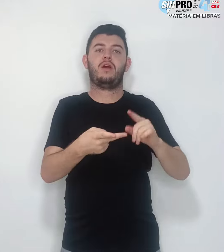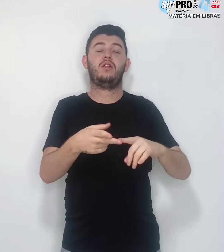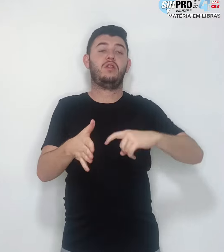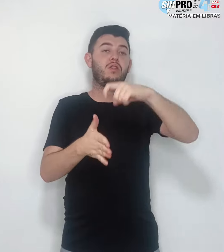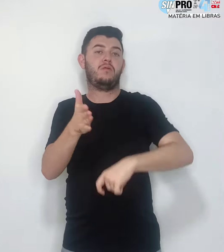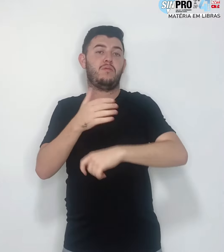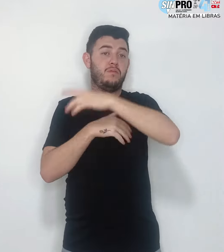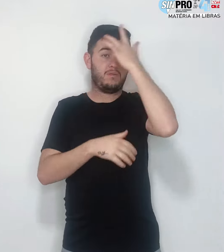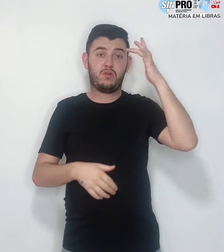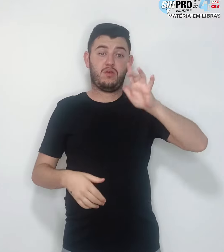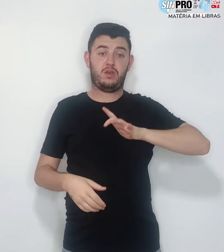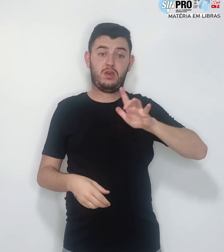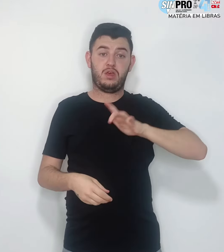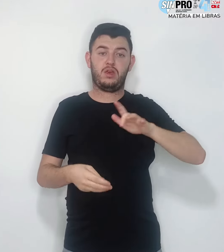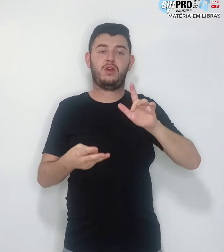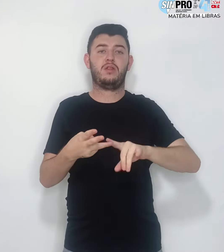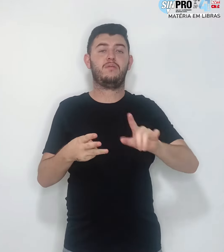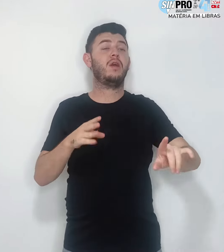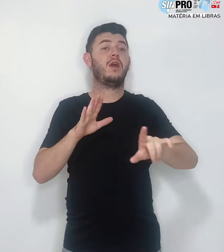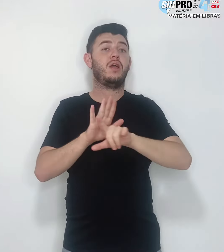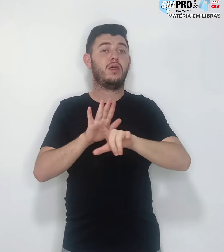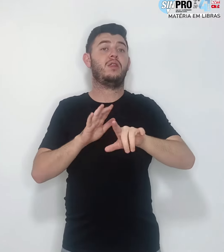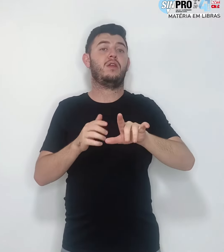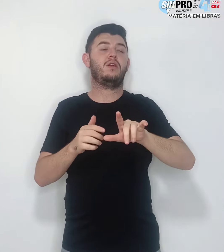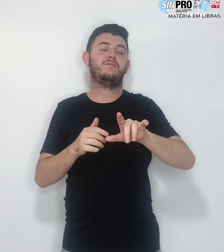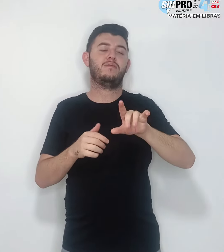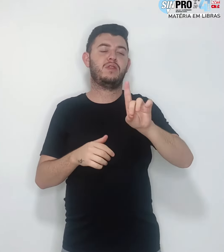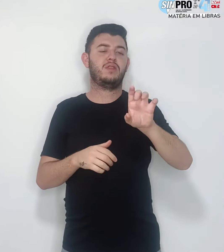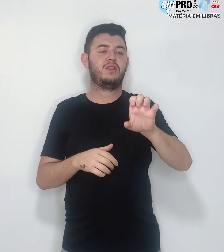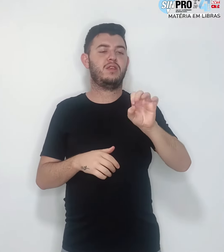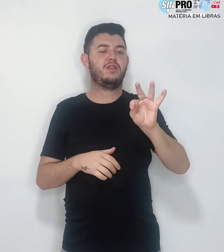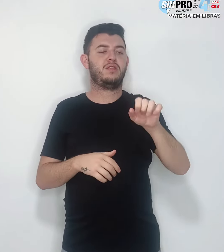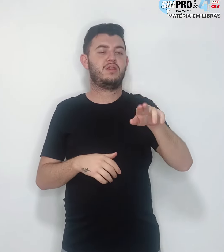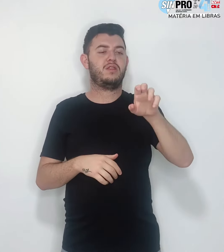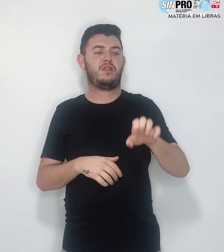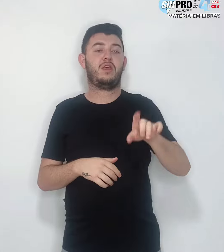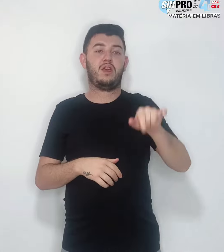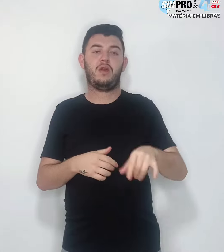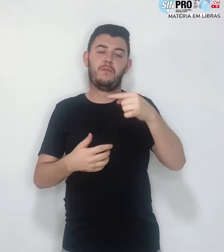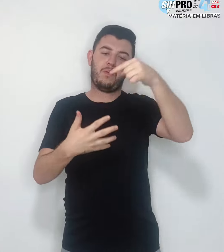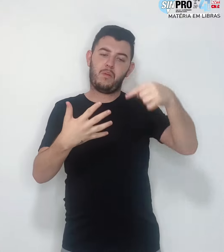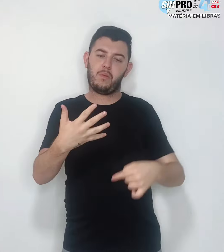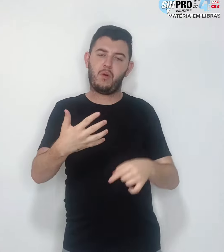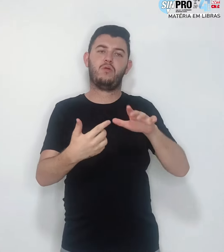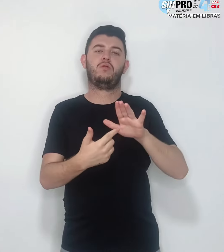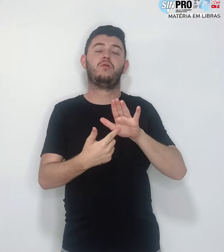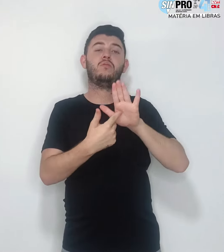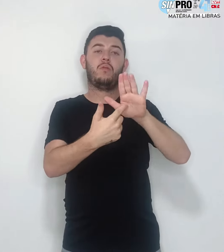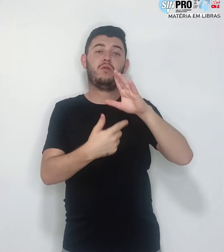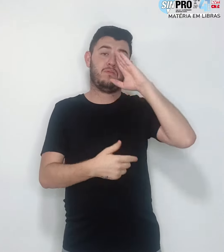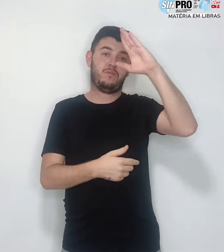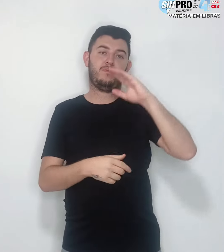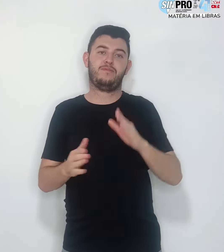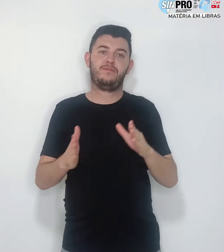democrática são os pontos de destaque. Entender o cenário para fazer a luta. O presidente